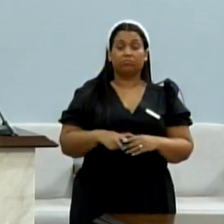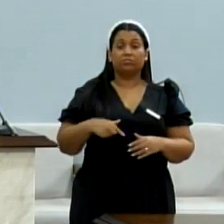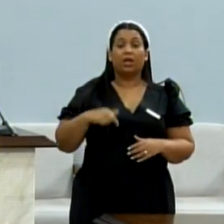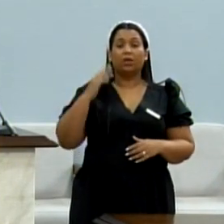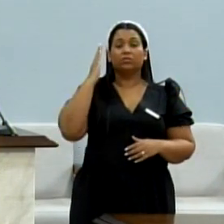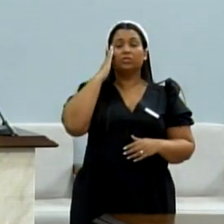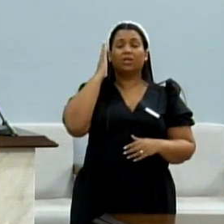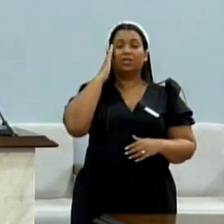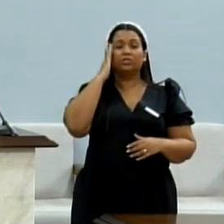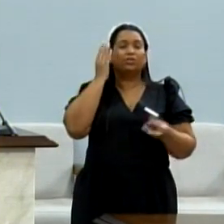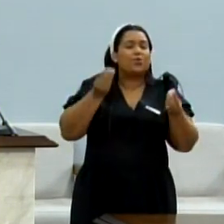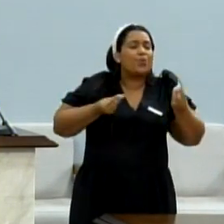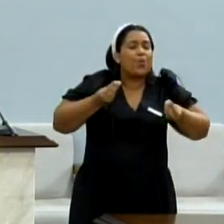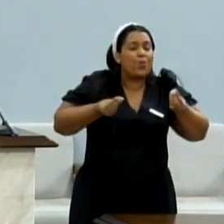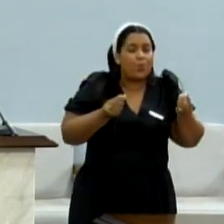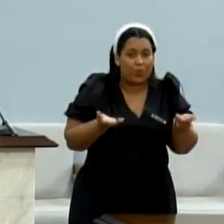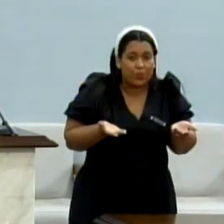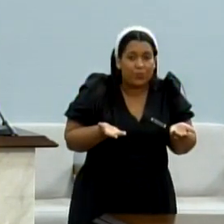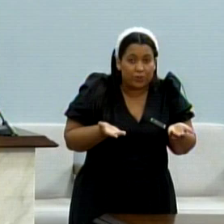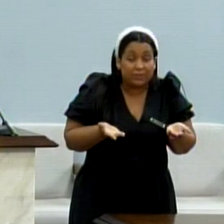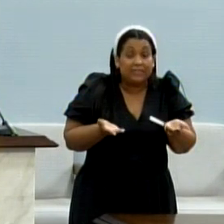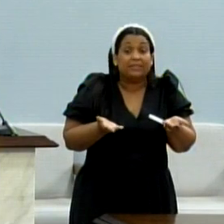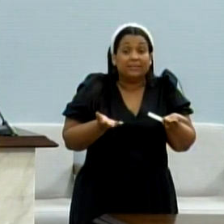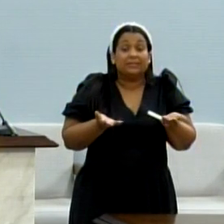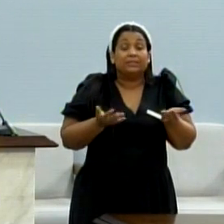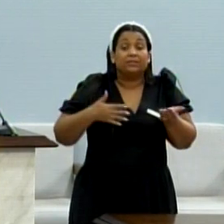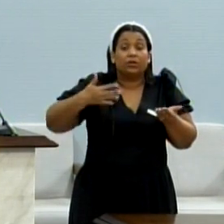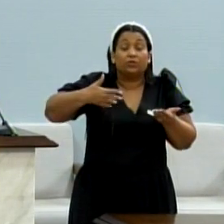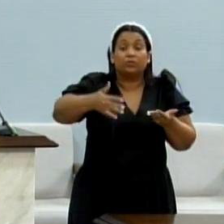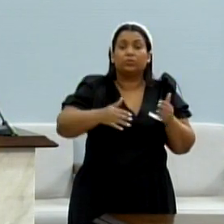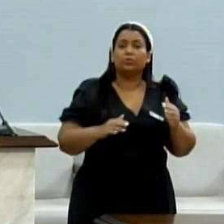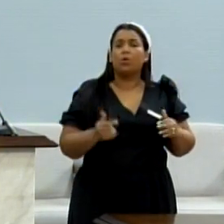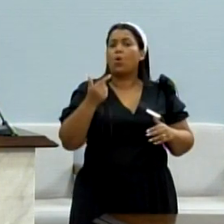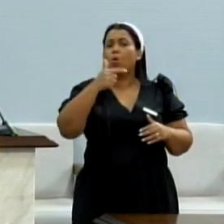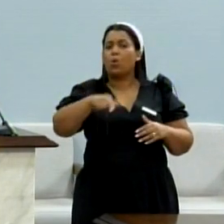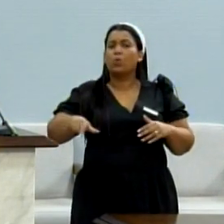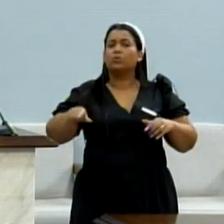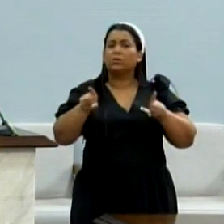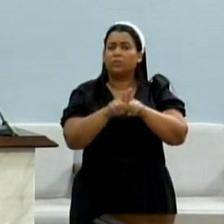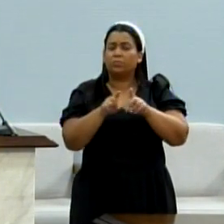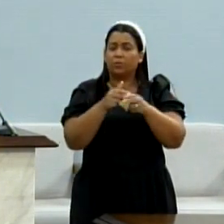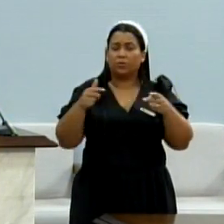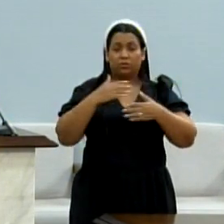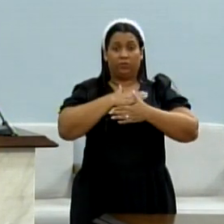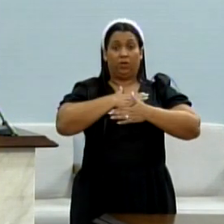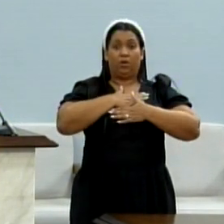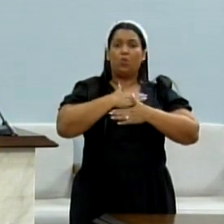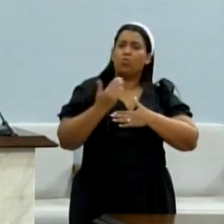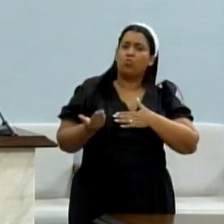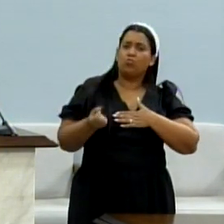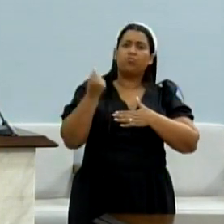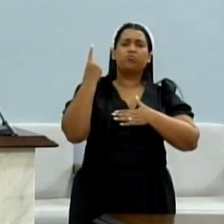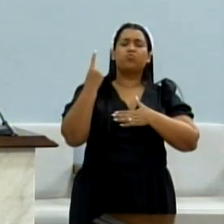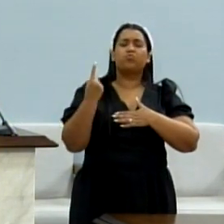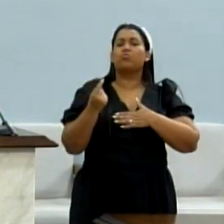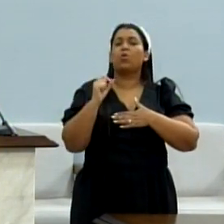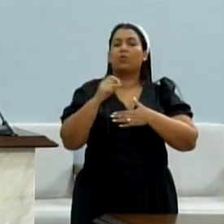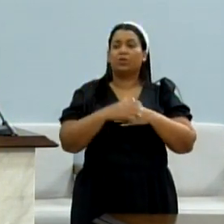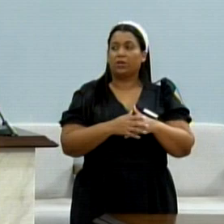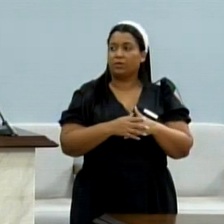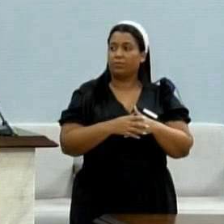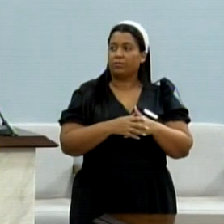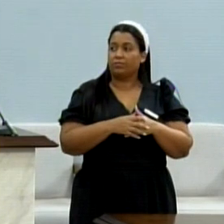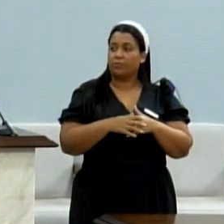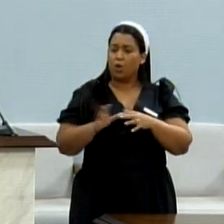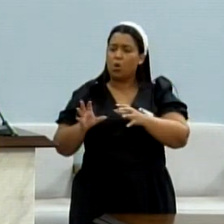entendi um pouco mais, porque eu pensava uma série de coisas. Outra questão que me assustou muito foi a orientação de